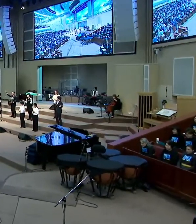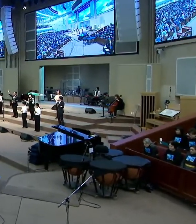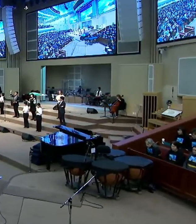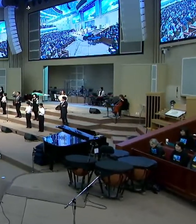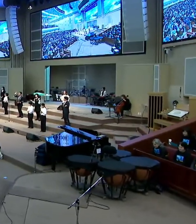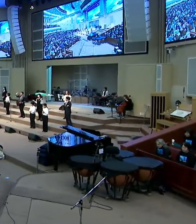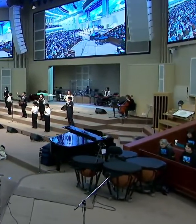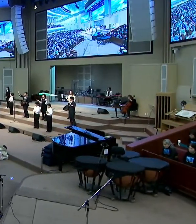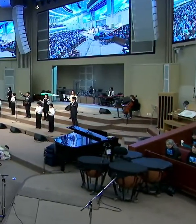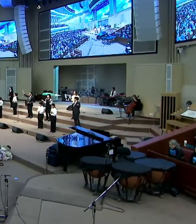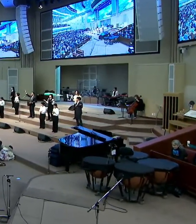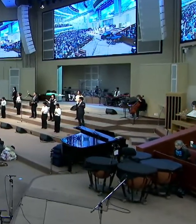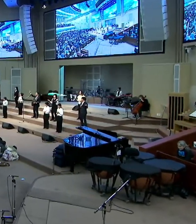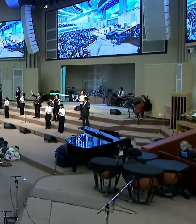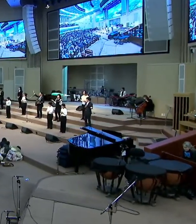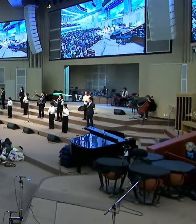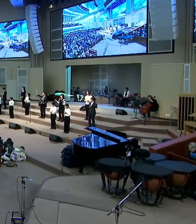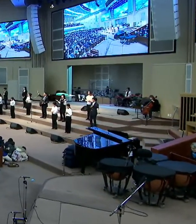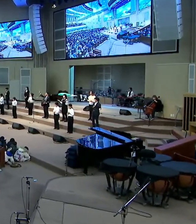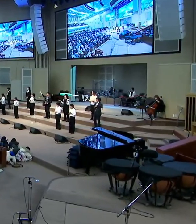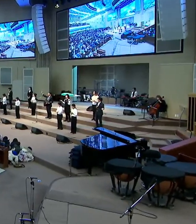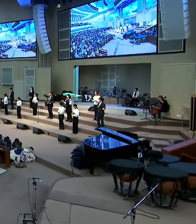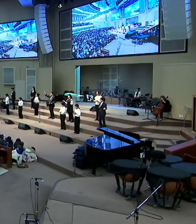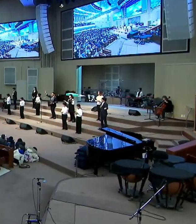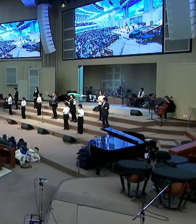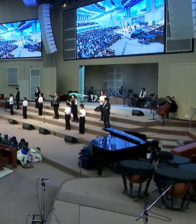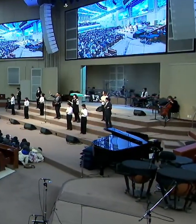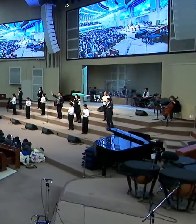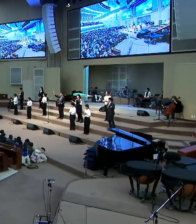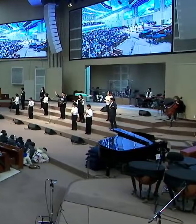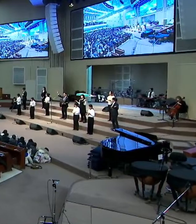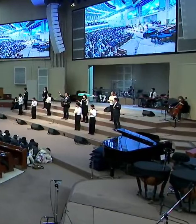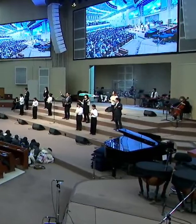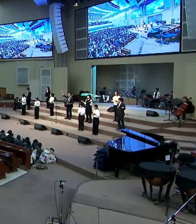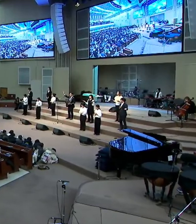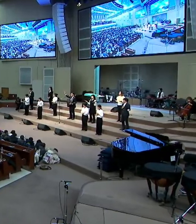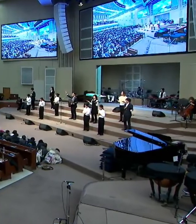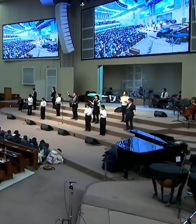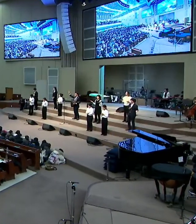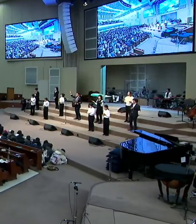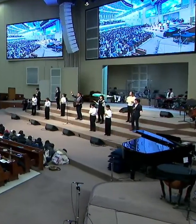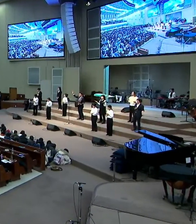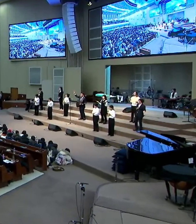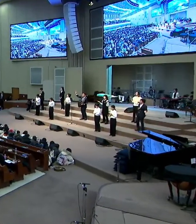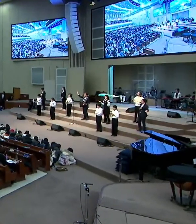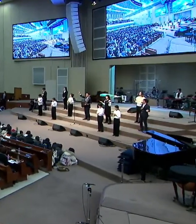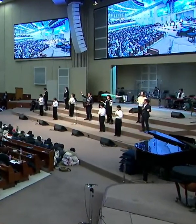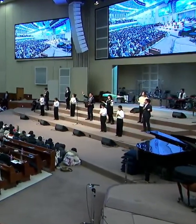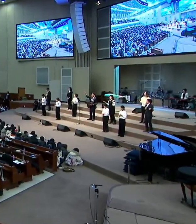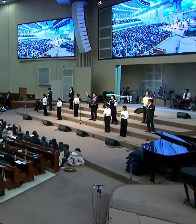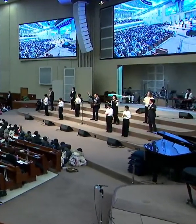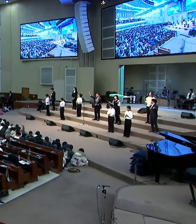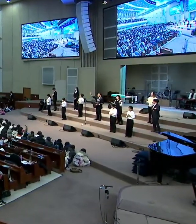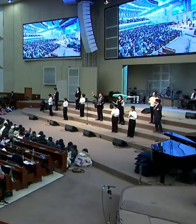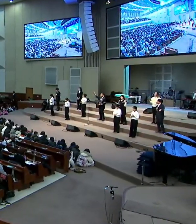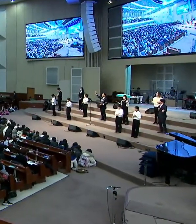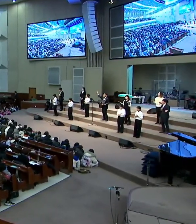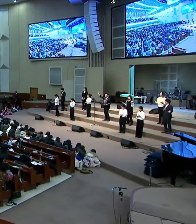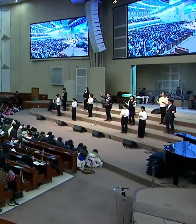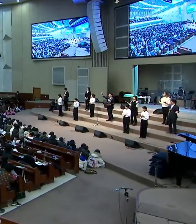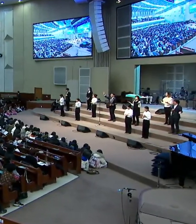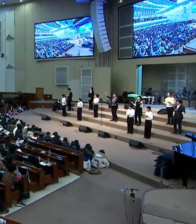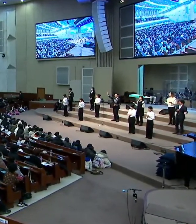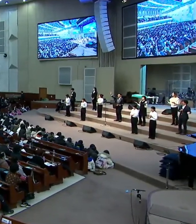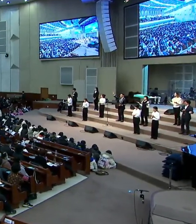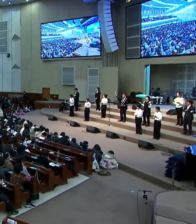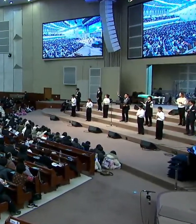주의 신실하신 은혜를 노래하며 하나님, 부족하고 약하고 흠 많은 우리지만 여전히 하나님께서